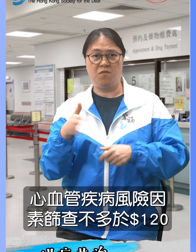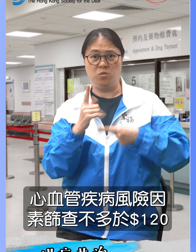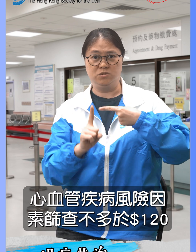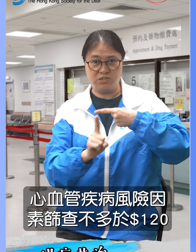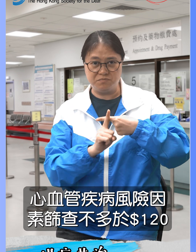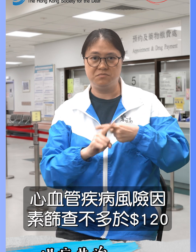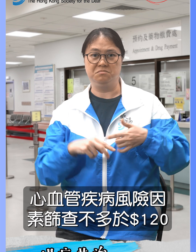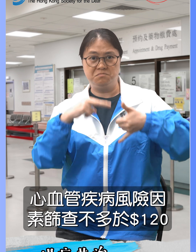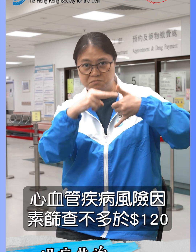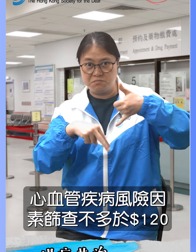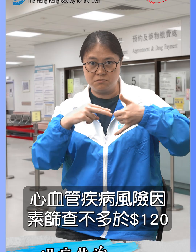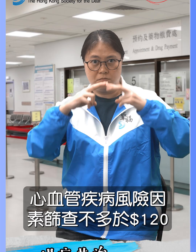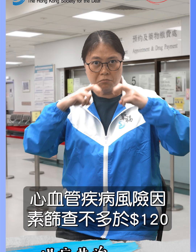查多於120蚊，